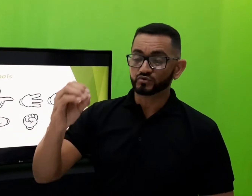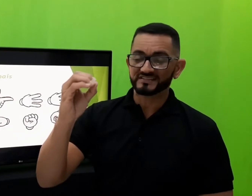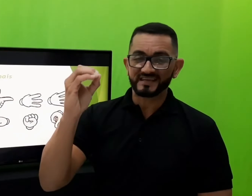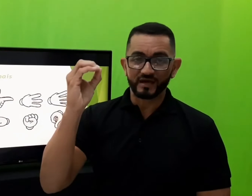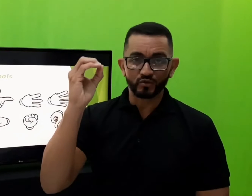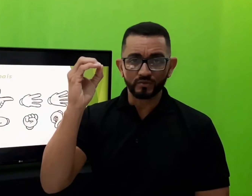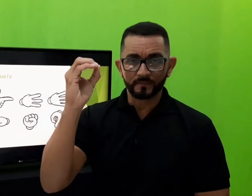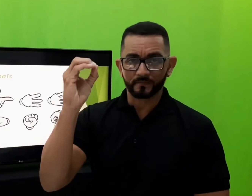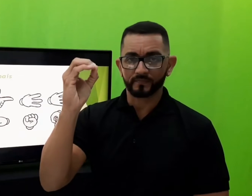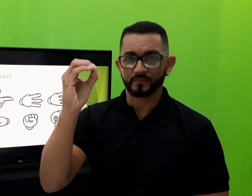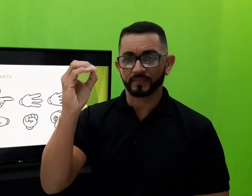o 0,